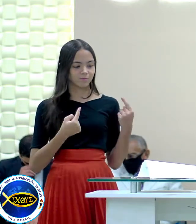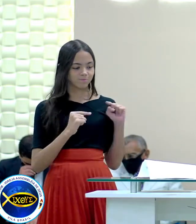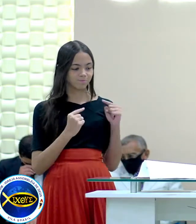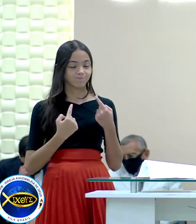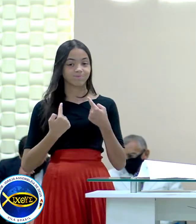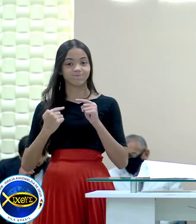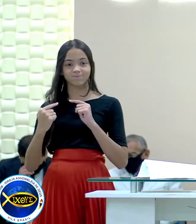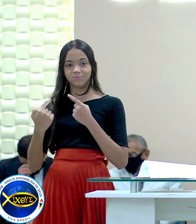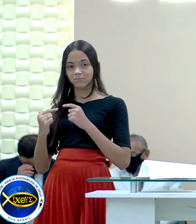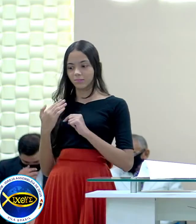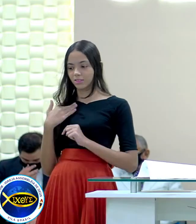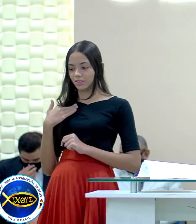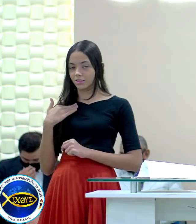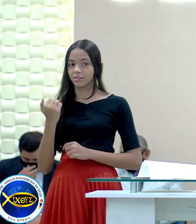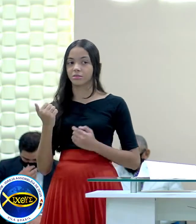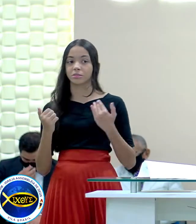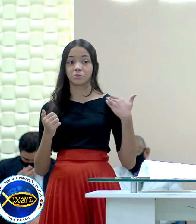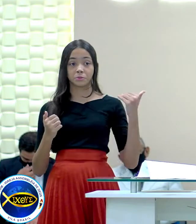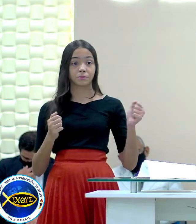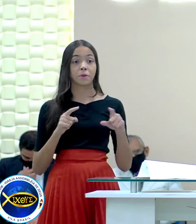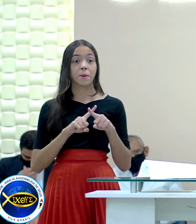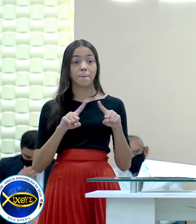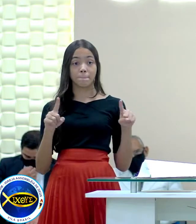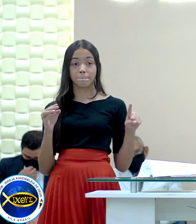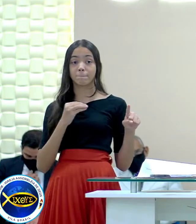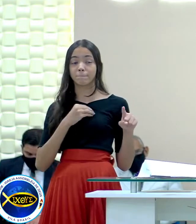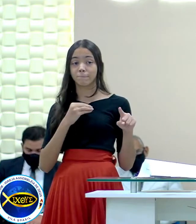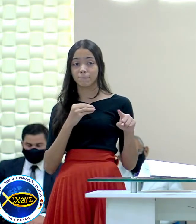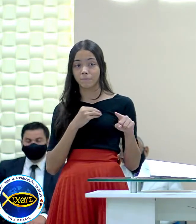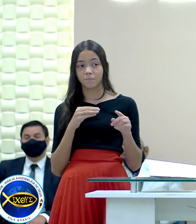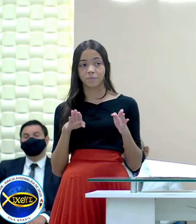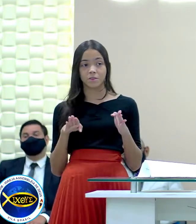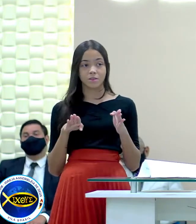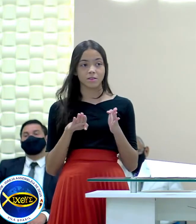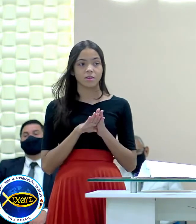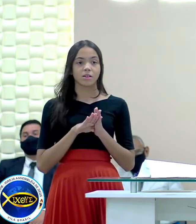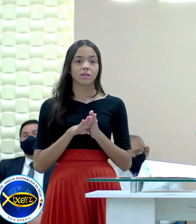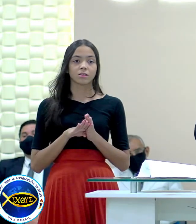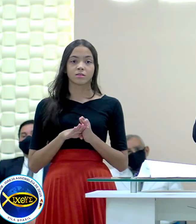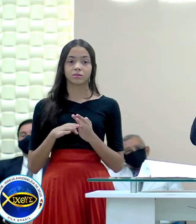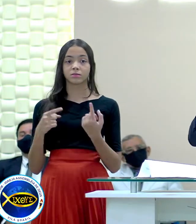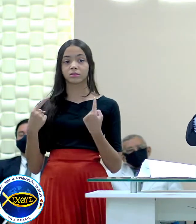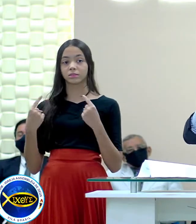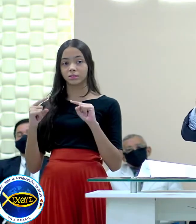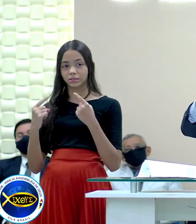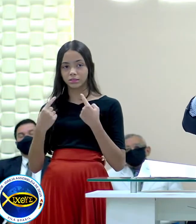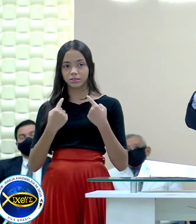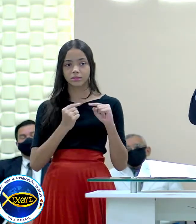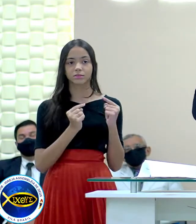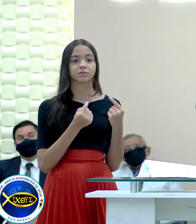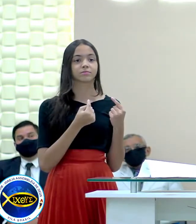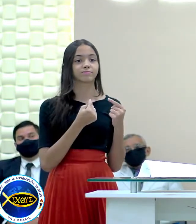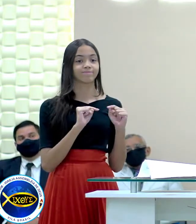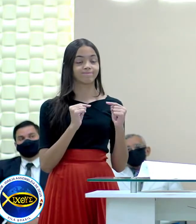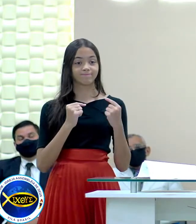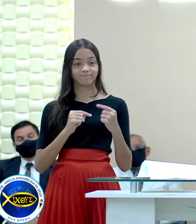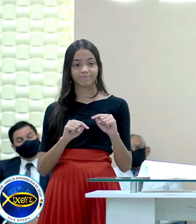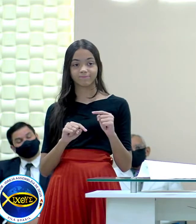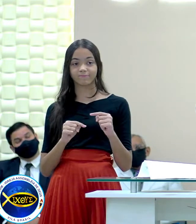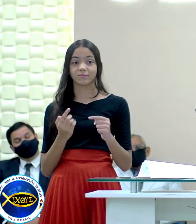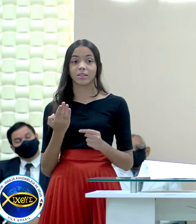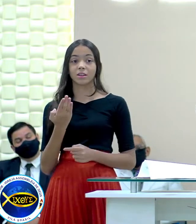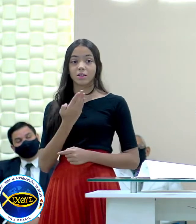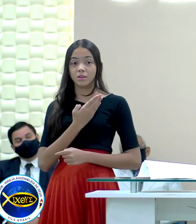chamam. Mas quando o pecado vem, quando as tentações vêm, o amigo do noivo que